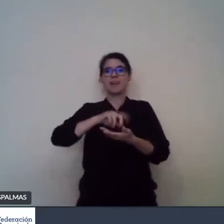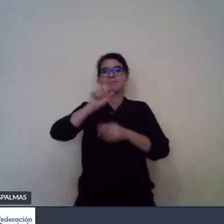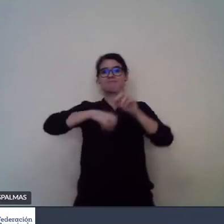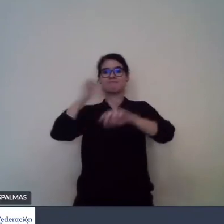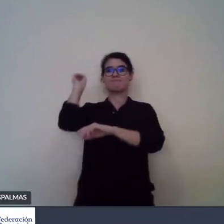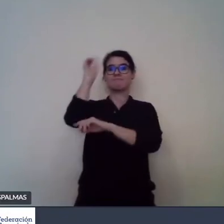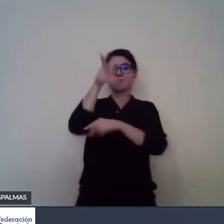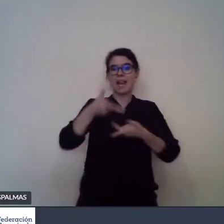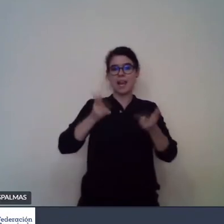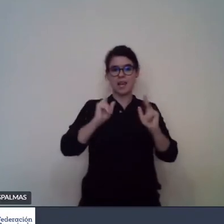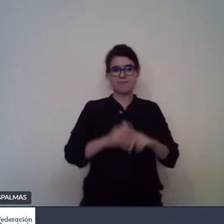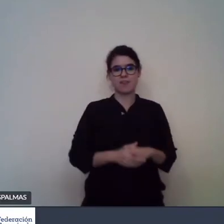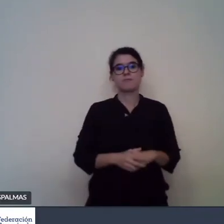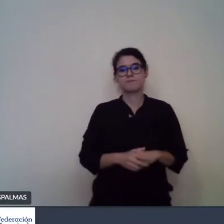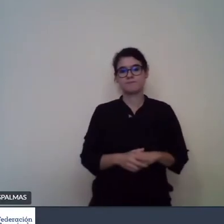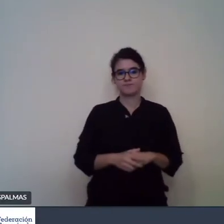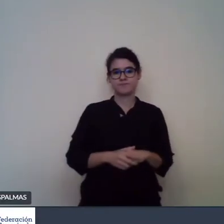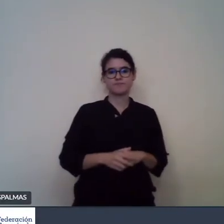debajo del aro.